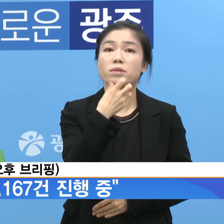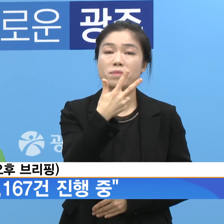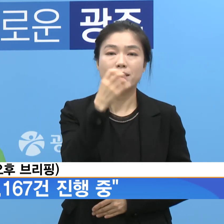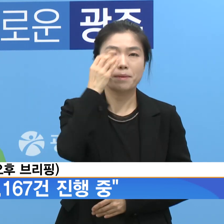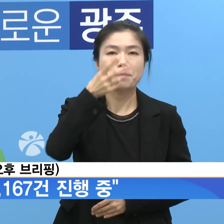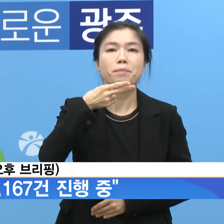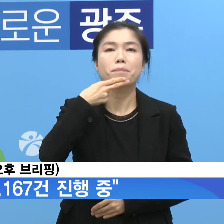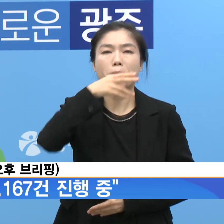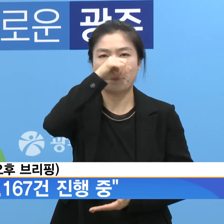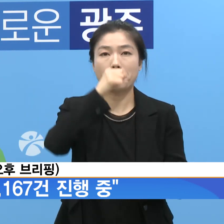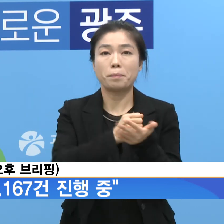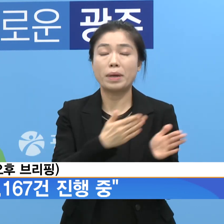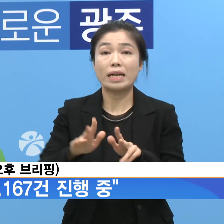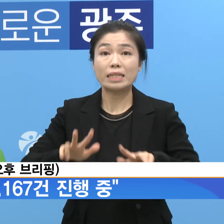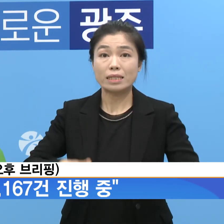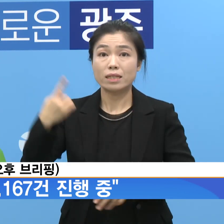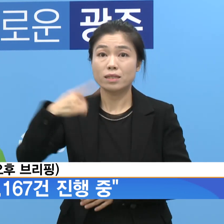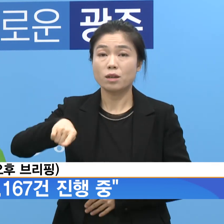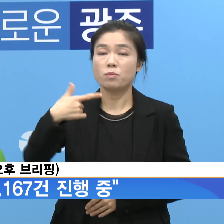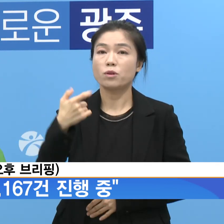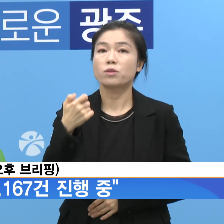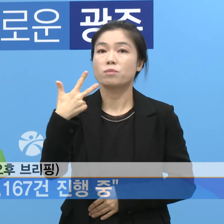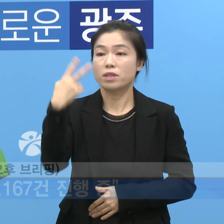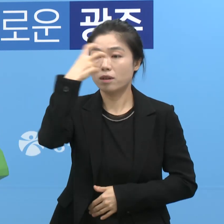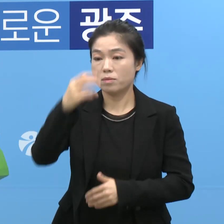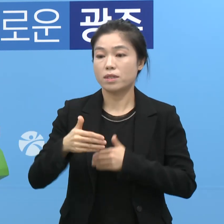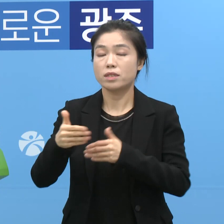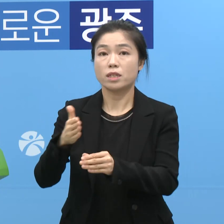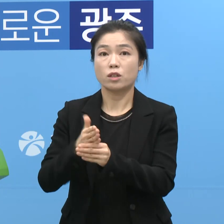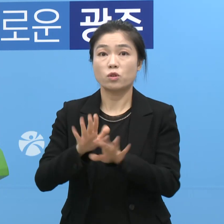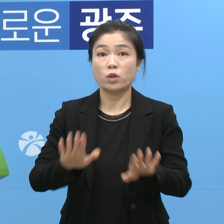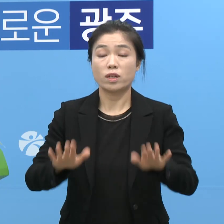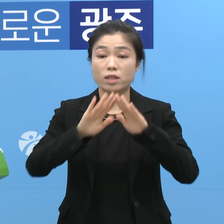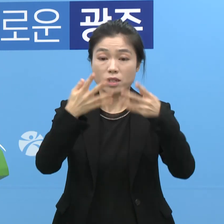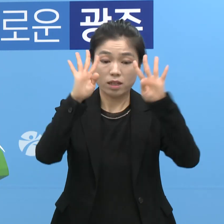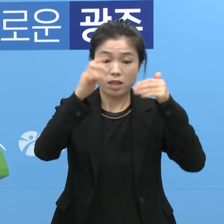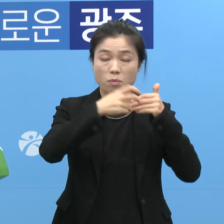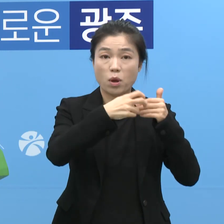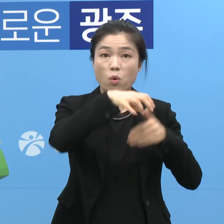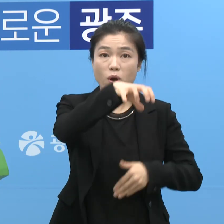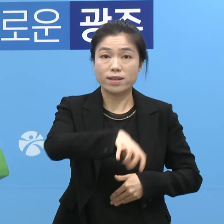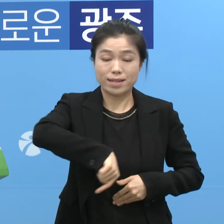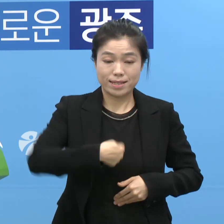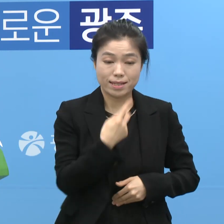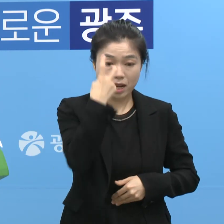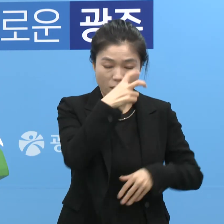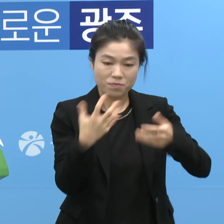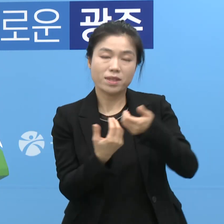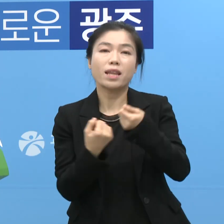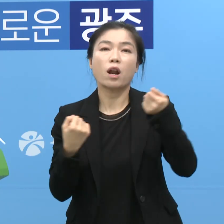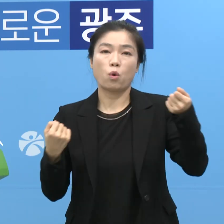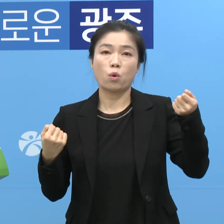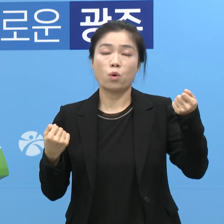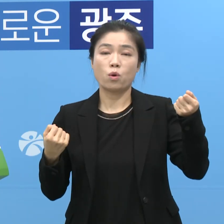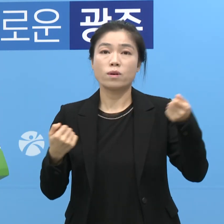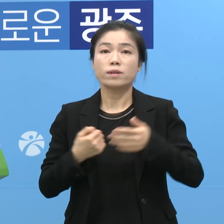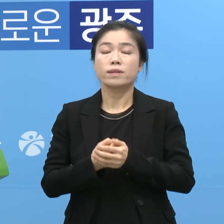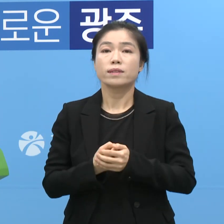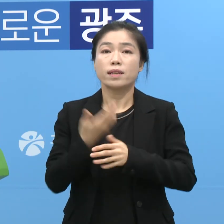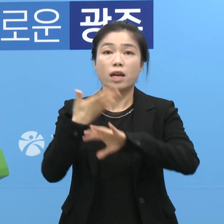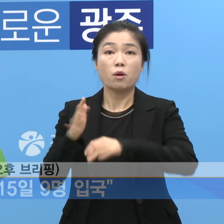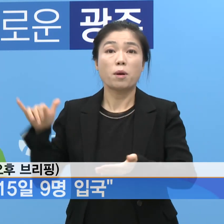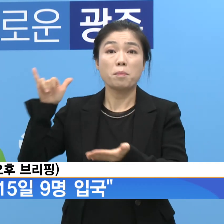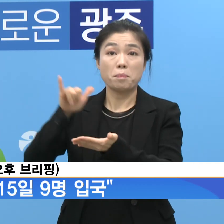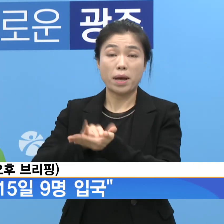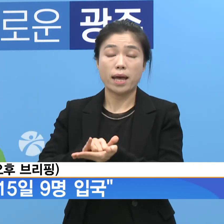음성입니다 현재 1167 간 진행 중입니다 이건 전남대에서 자체적으로 검사 하고 있는 것과는 별개입니다 해외